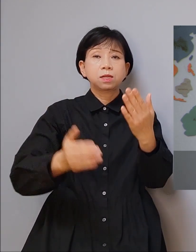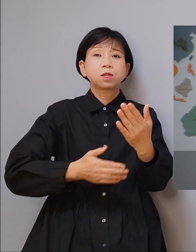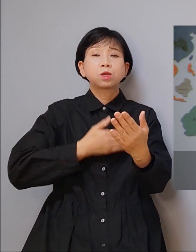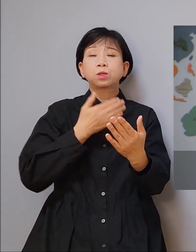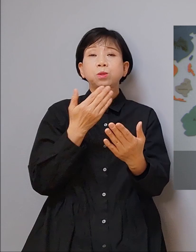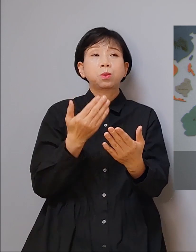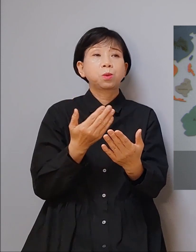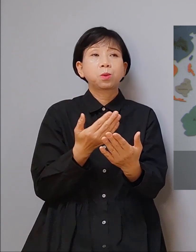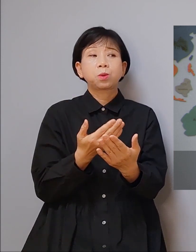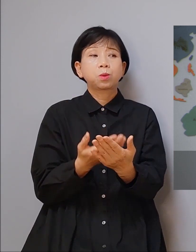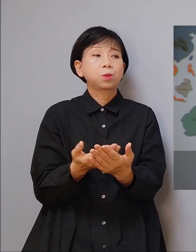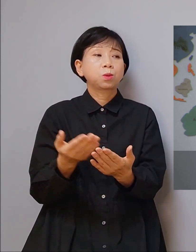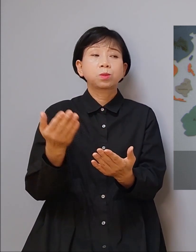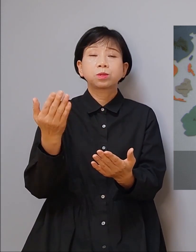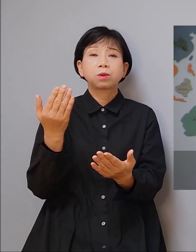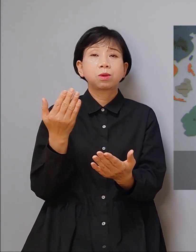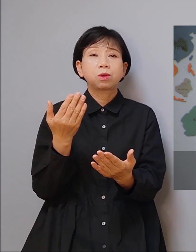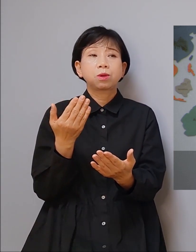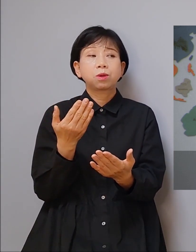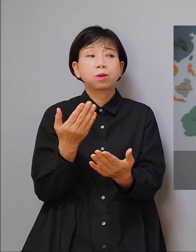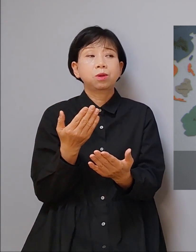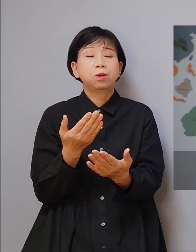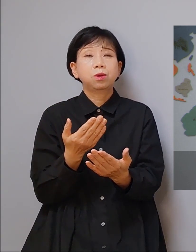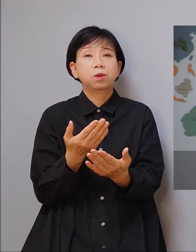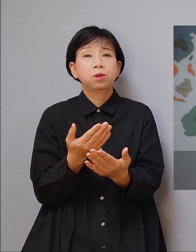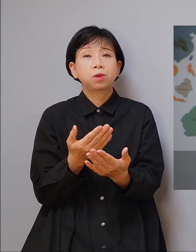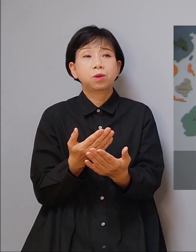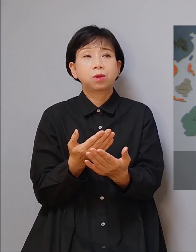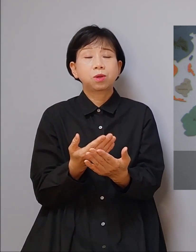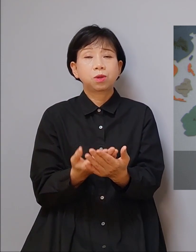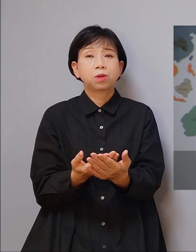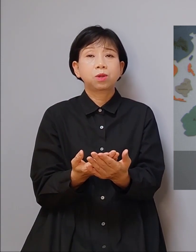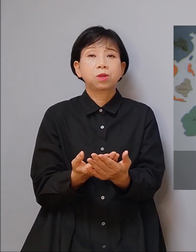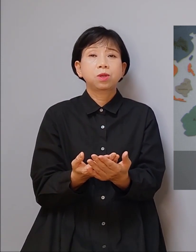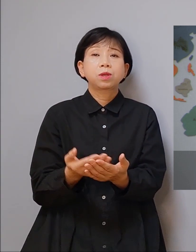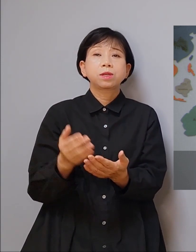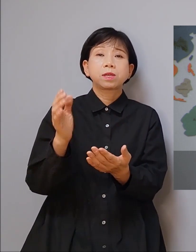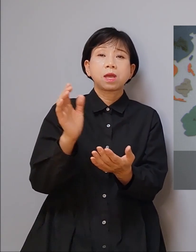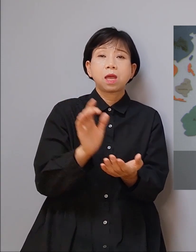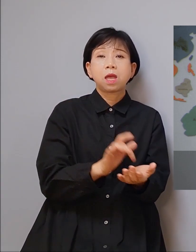다스리. 우리 한 번 더 찬양합니다. 예수 우리 왕이여,